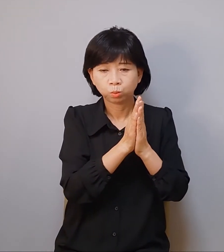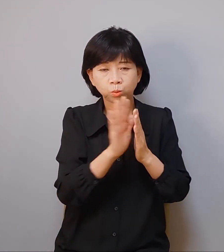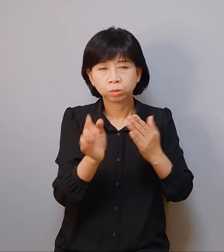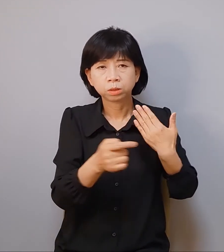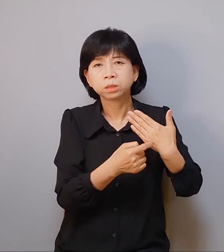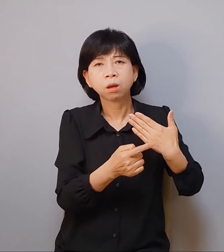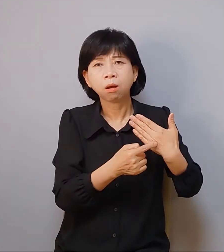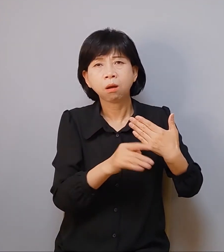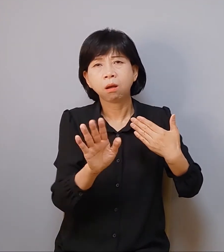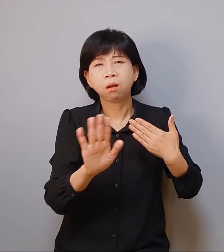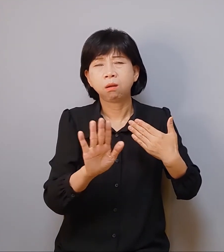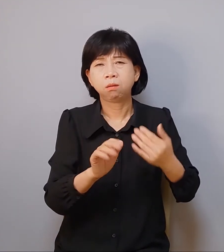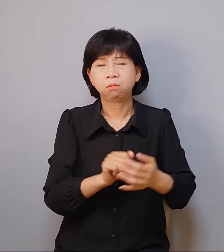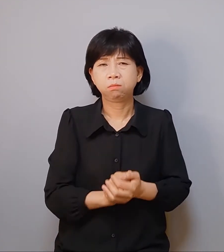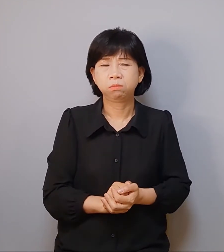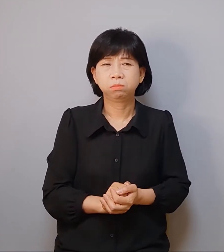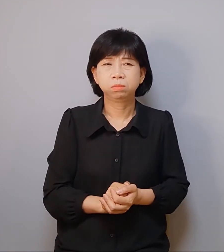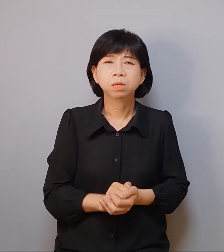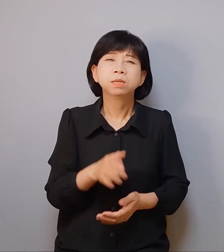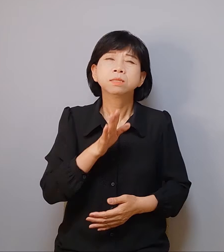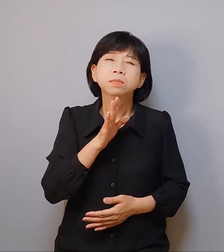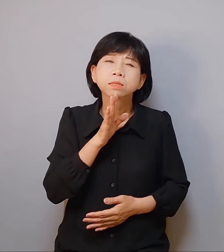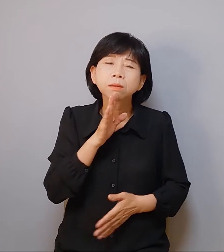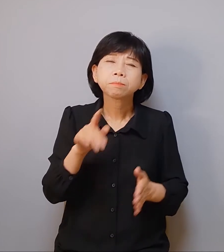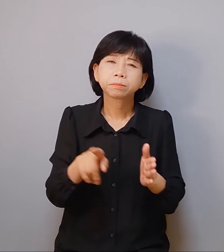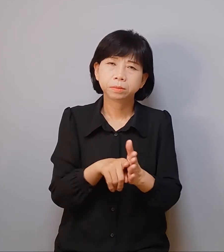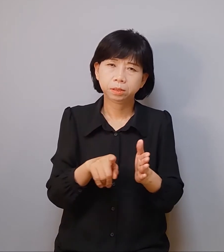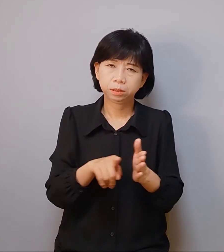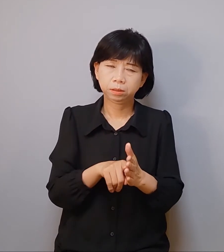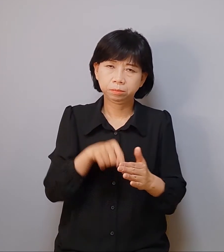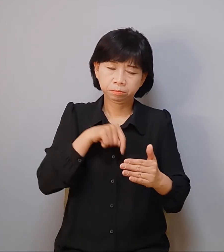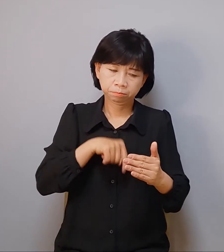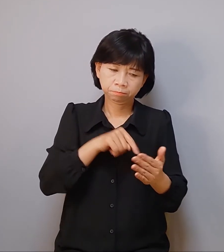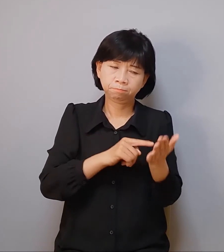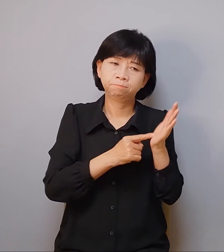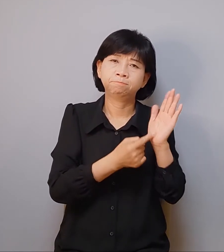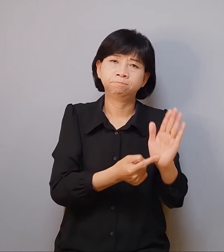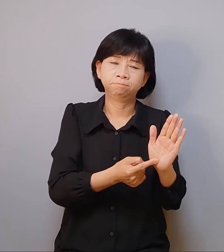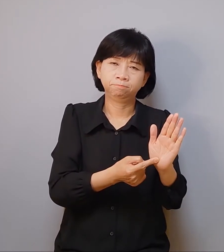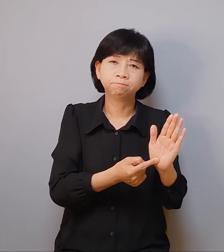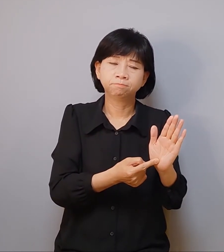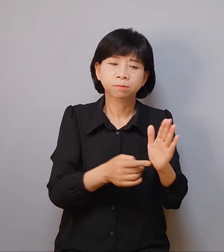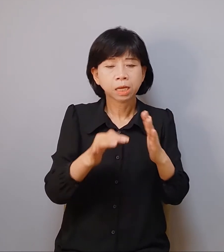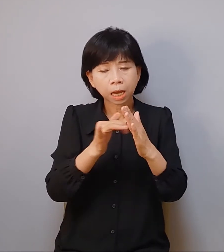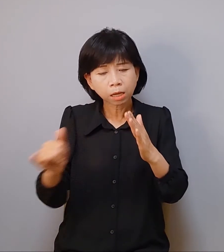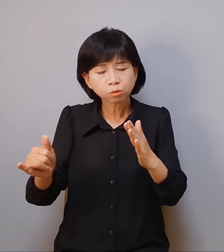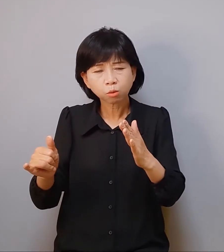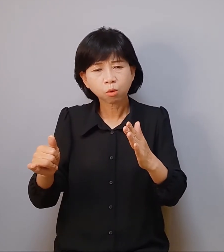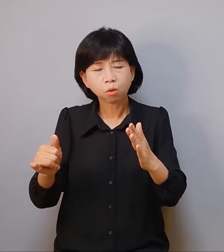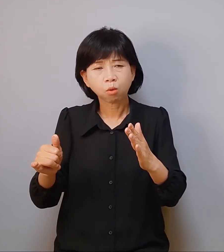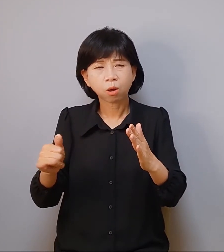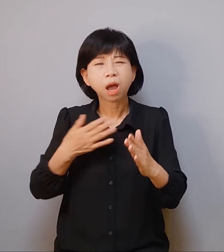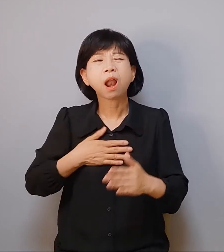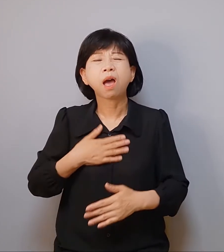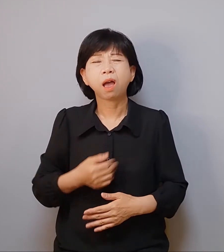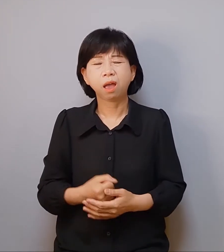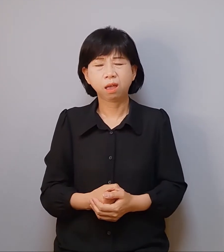진짜 믿음을, 그렇죠? 직장에서 동료들이 알겠죠? 이웃들이 알지